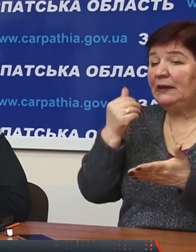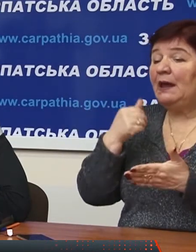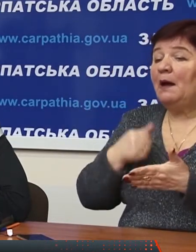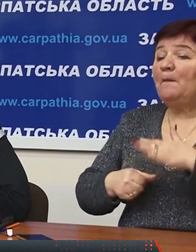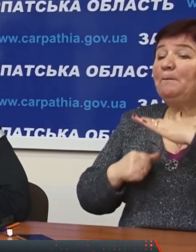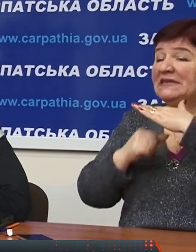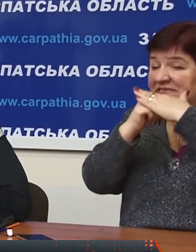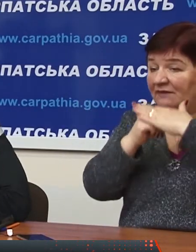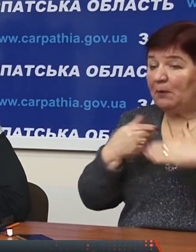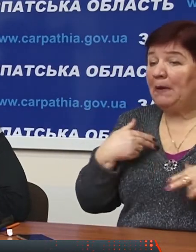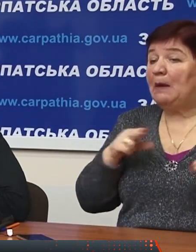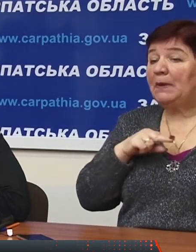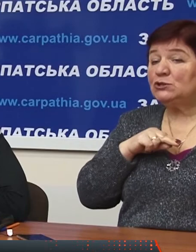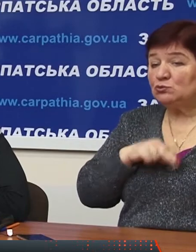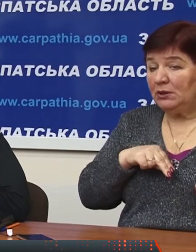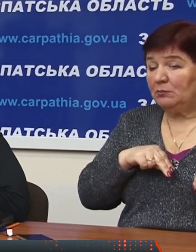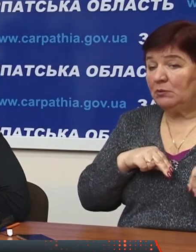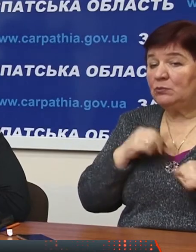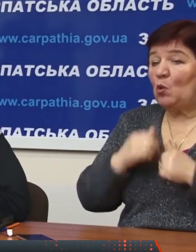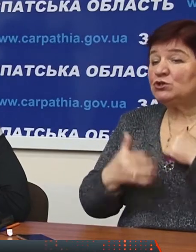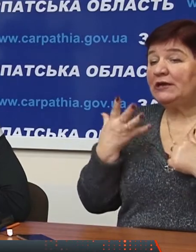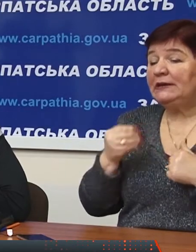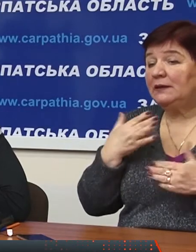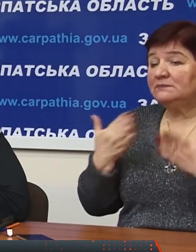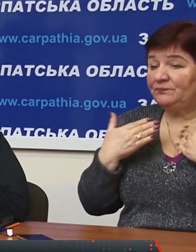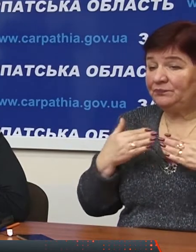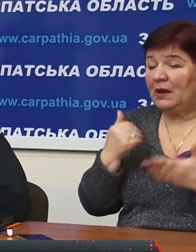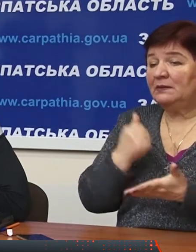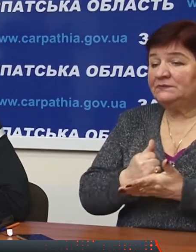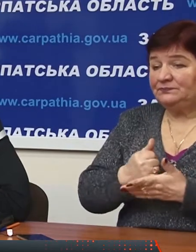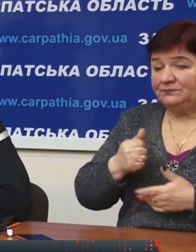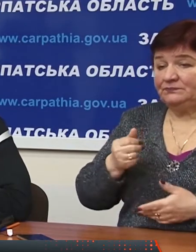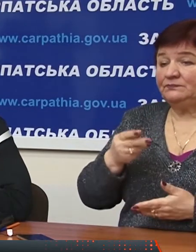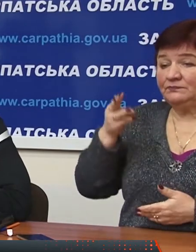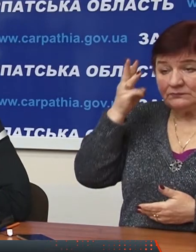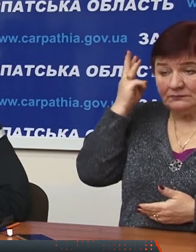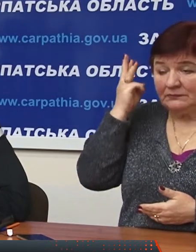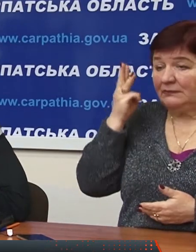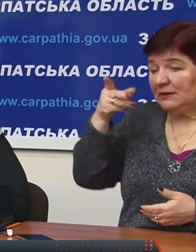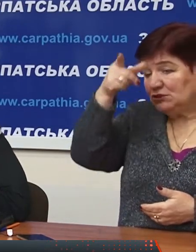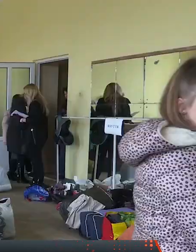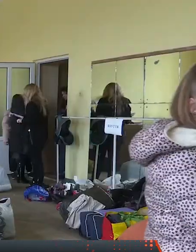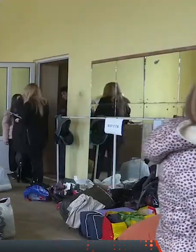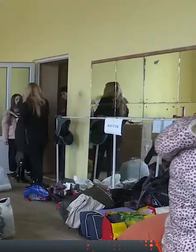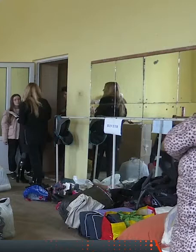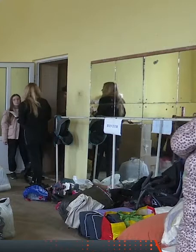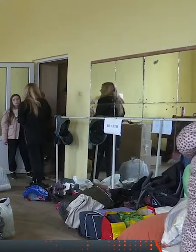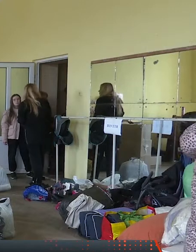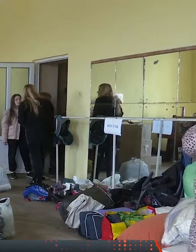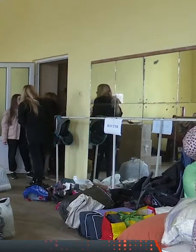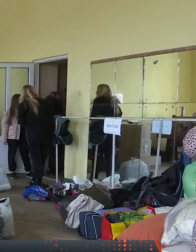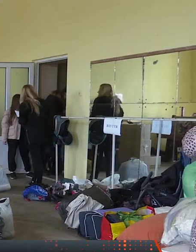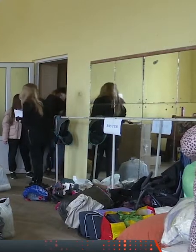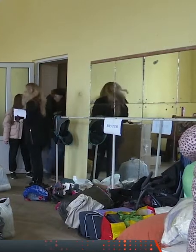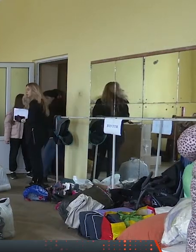тих країнах. Стоп фейкам, тільки перевірені офіційні джерела інформації. Стосується і мас-медіа. Гуманітарна допомога – теж тема,